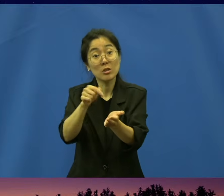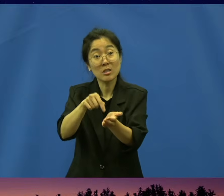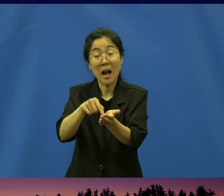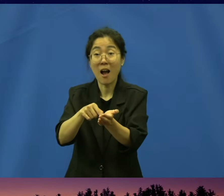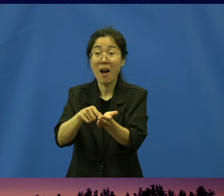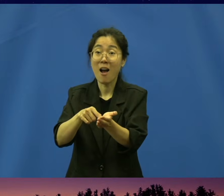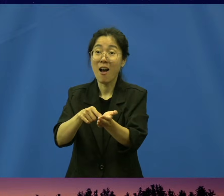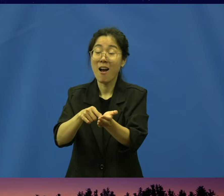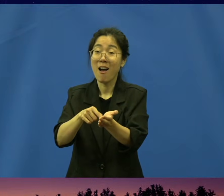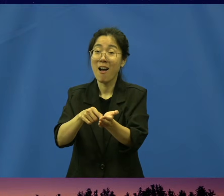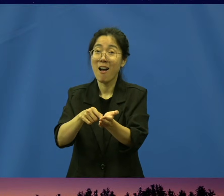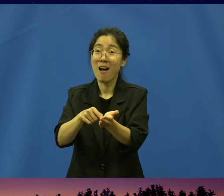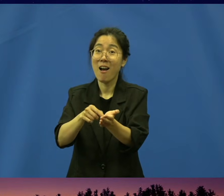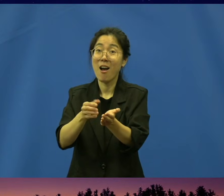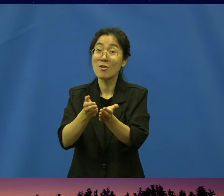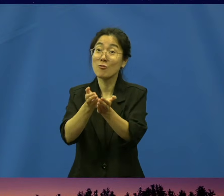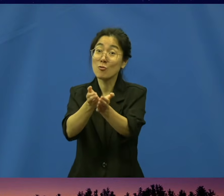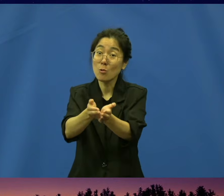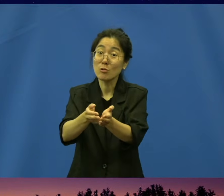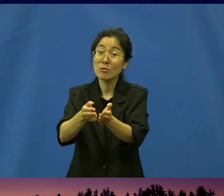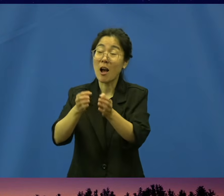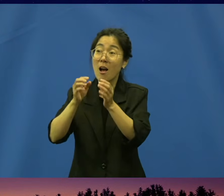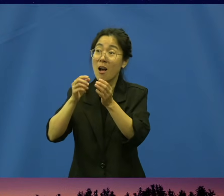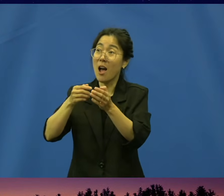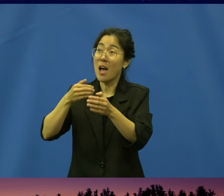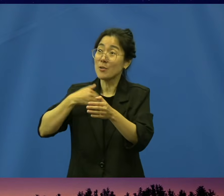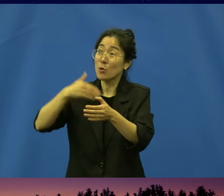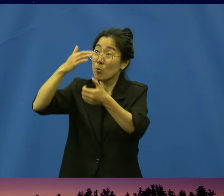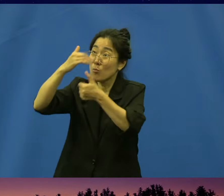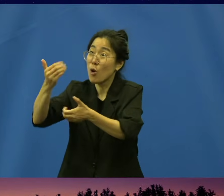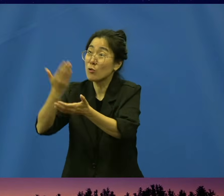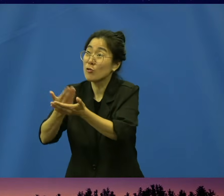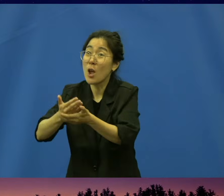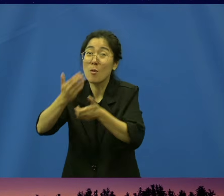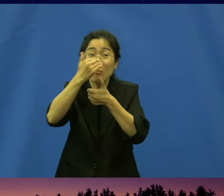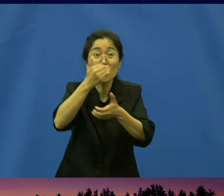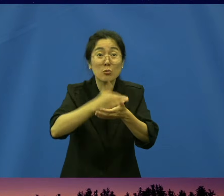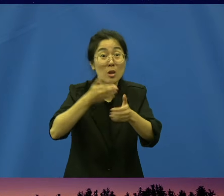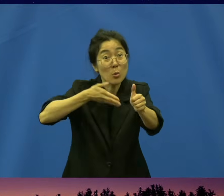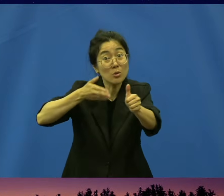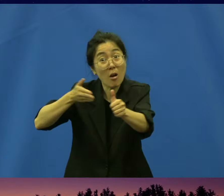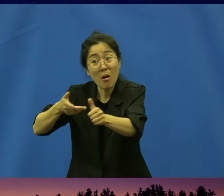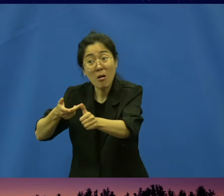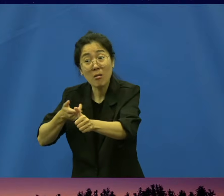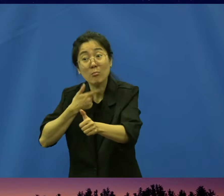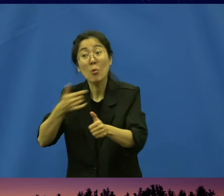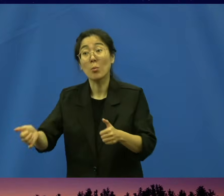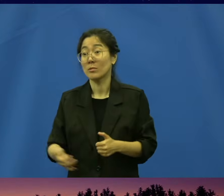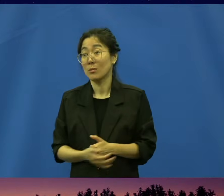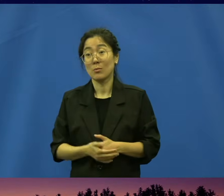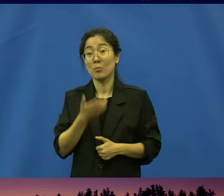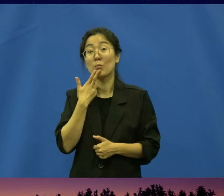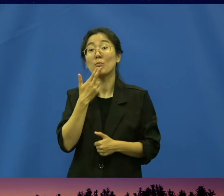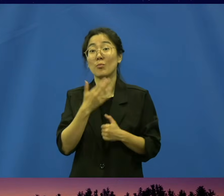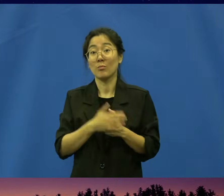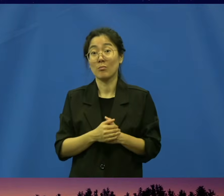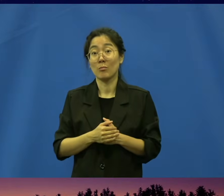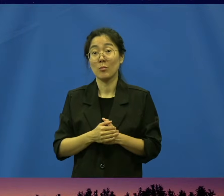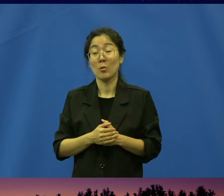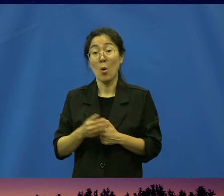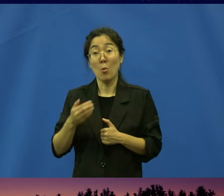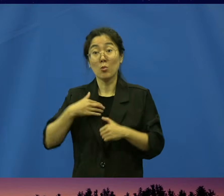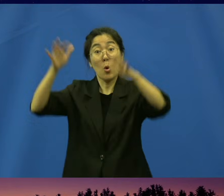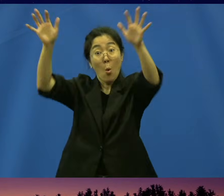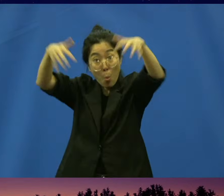둘로스를 들어오게 하는 것이 자기 나라에 더 유익하다고 생각하기 때문에 그렇게 하는 거예요. 그러나 우리는 가서 또 우리는 우리 할 일을 하는 거고, 자기들은 자기들의